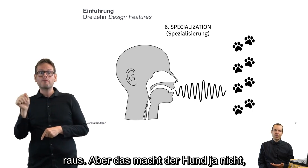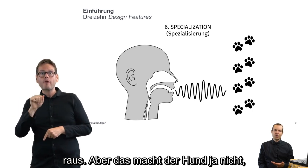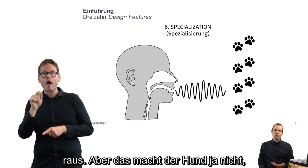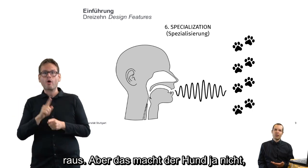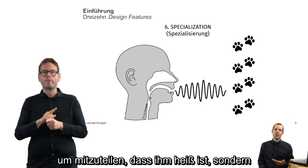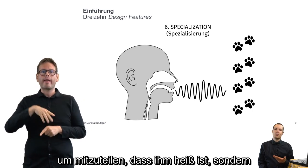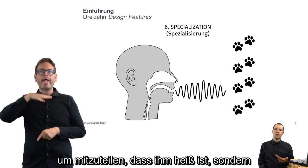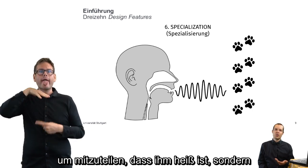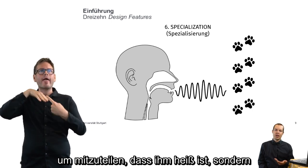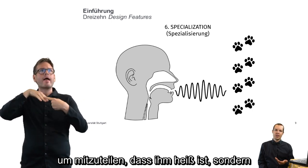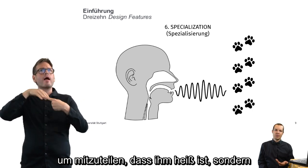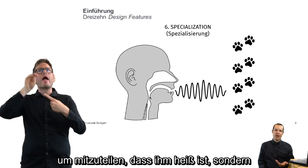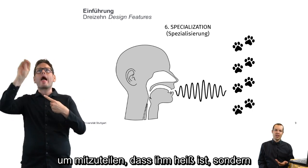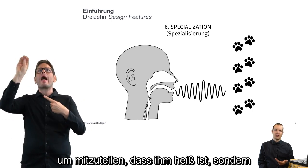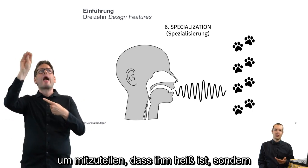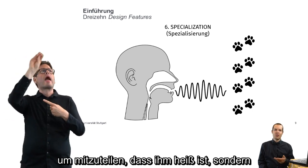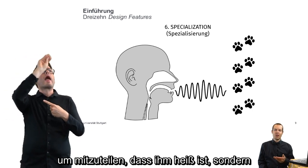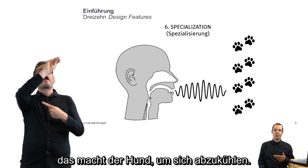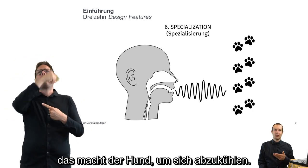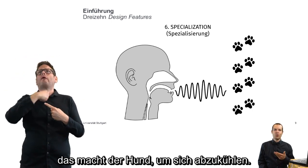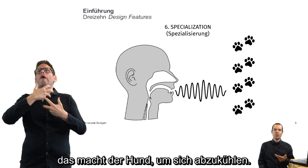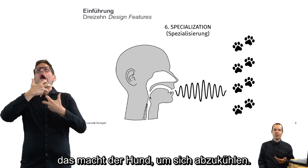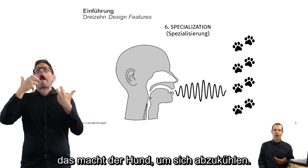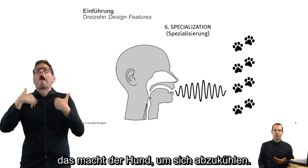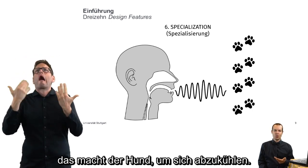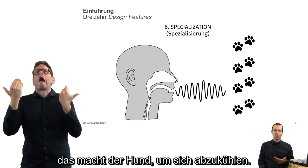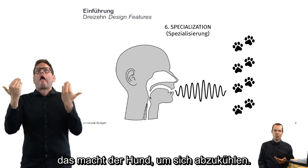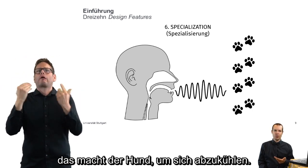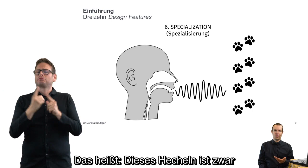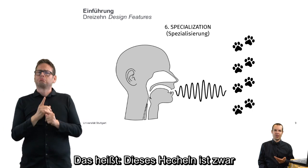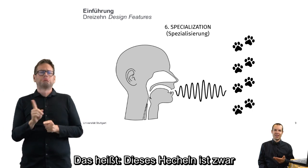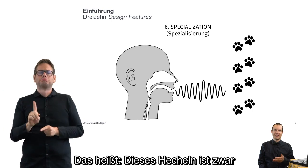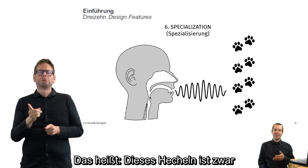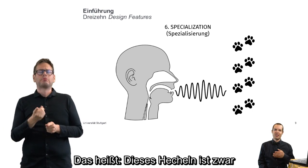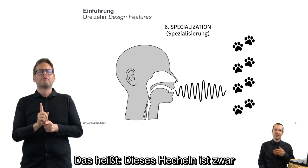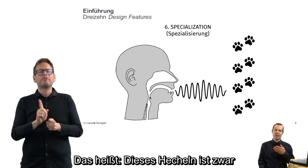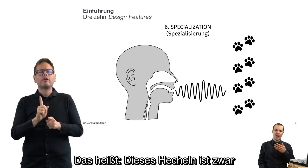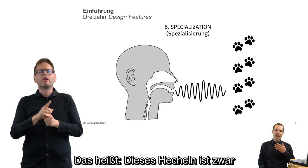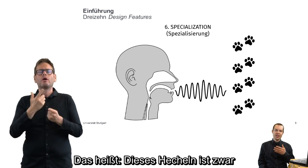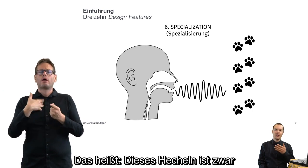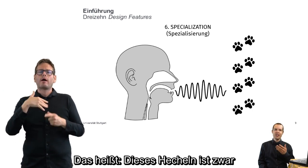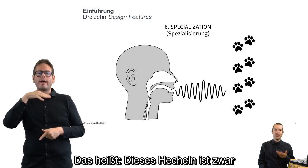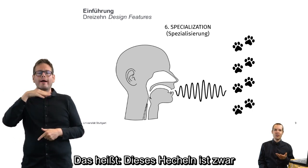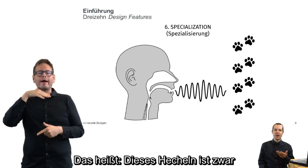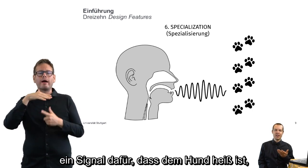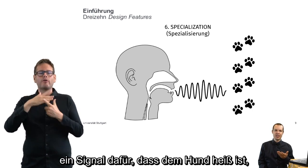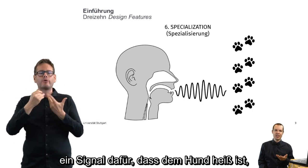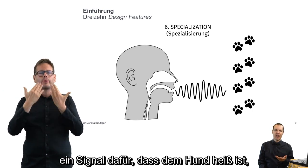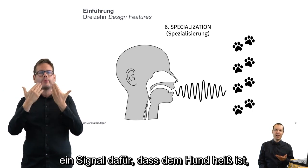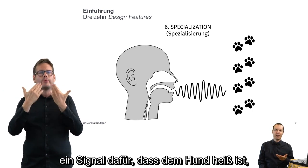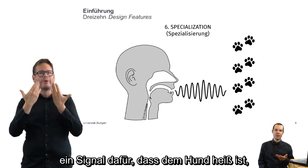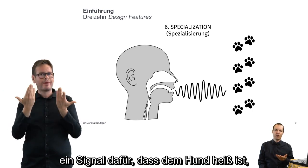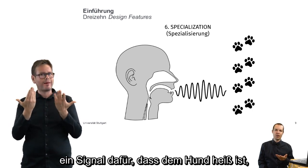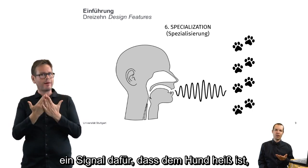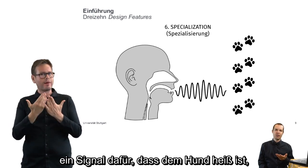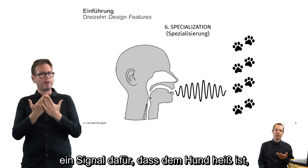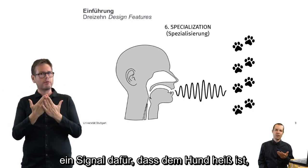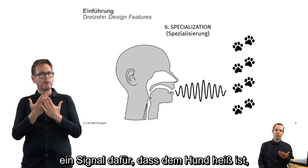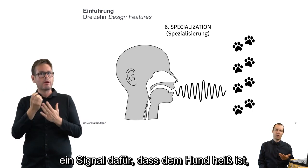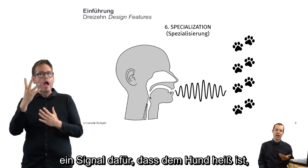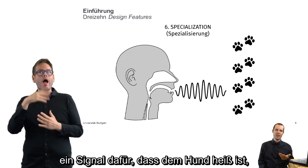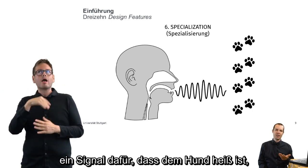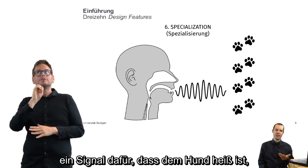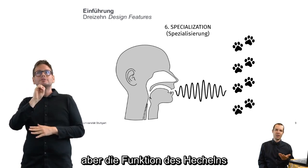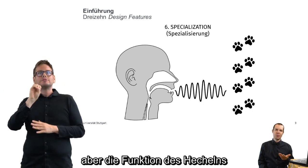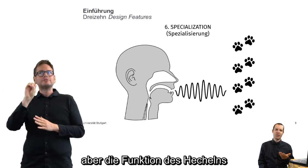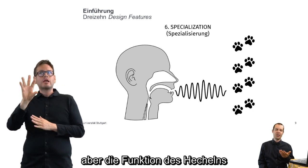Aber das macht der Hund ja nicht, um mitzuteilen, dass ihm heiß ist, sondern das macht der Hund, um sich abzukühlen. Das heißt, dieses Hecheln ist zwar ein Signal dafür, dass